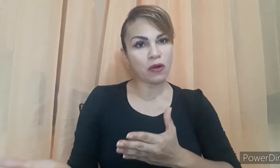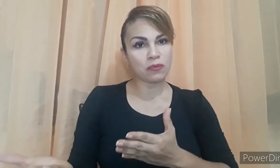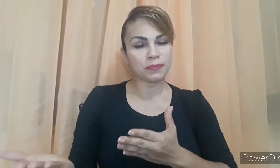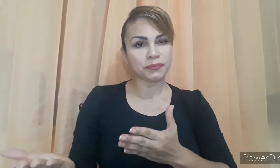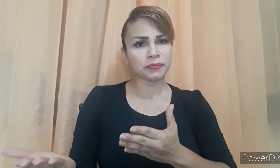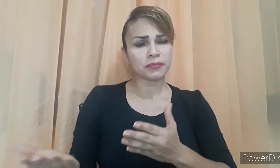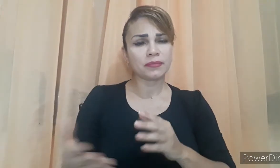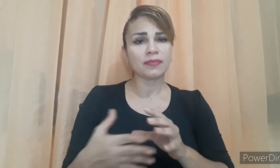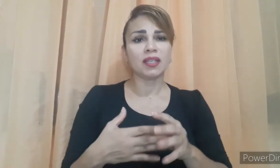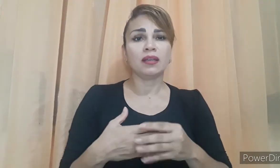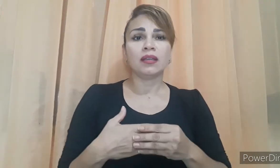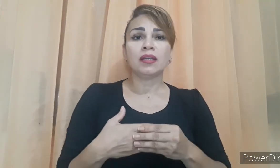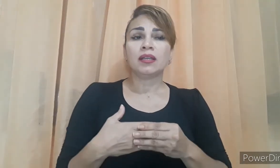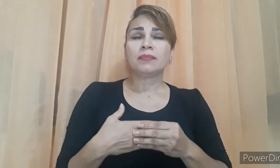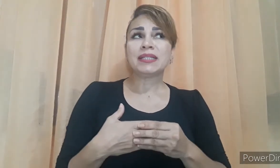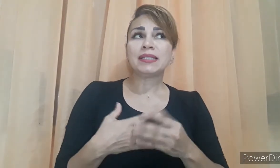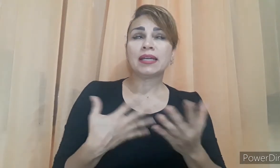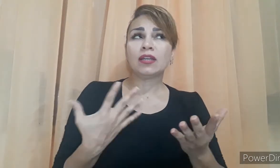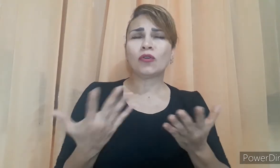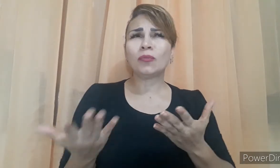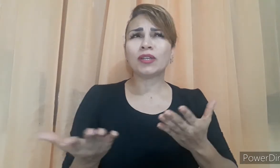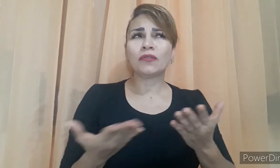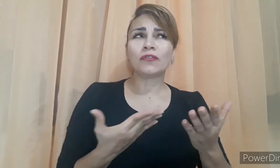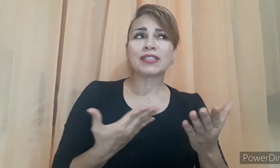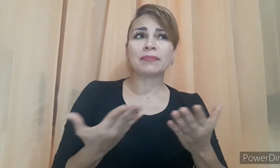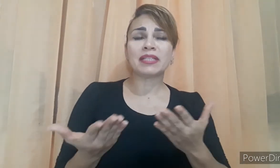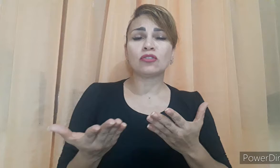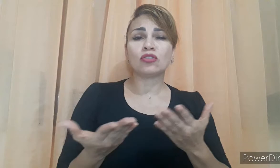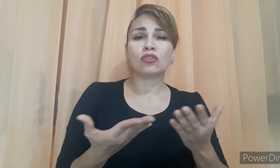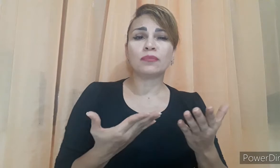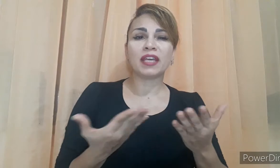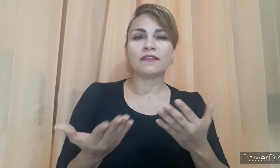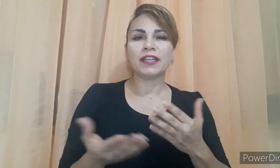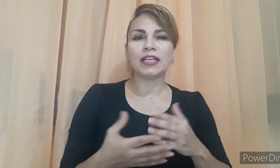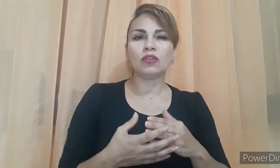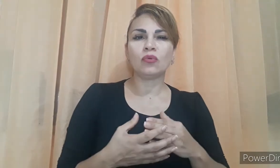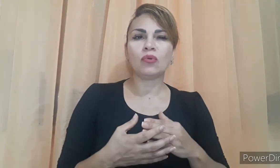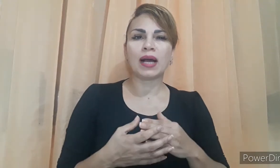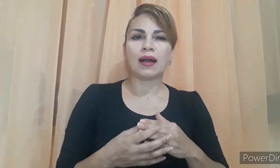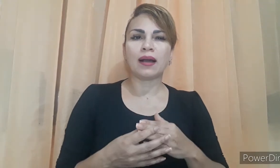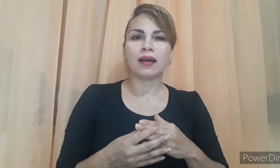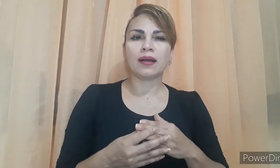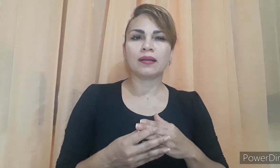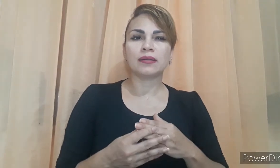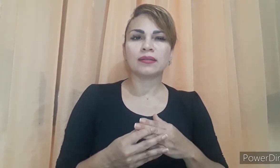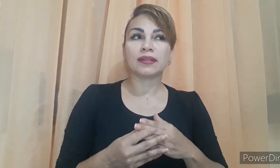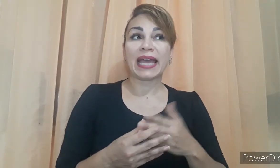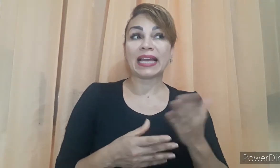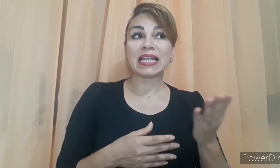plural. Mas e aí, como que eu vou saber se eu estou me referindo a